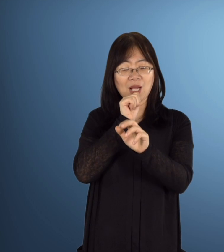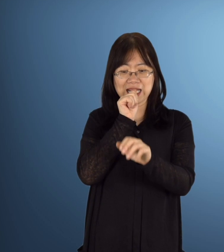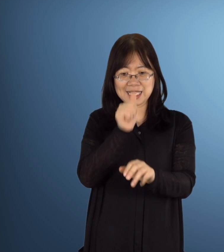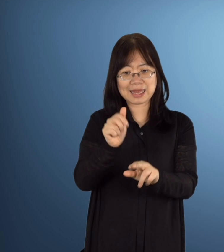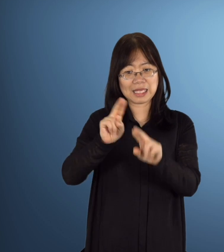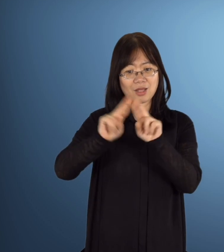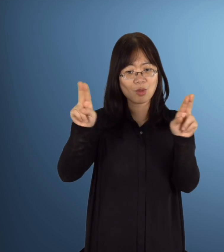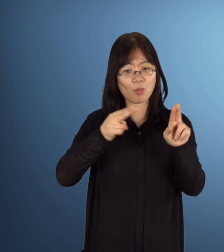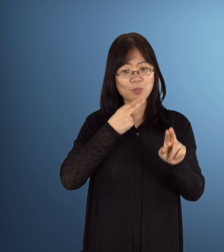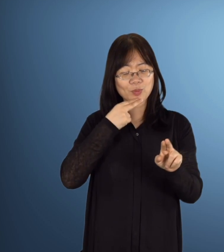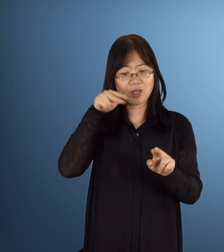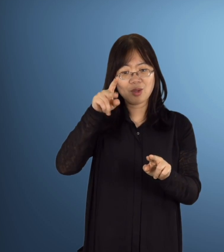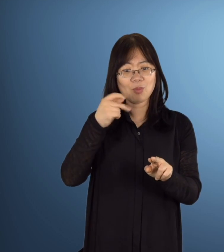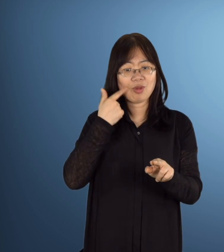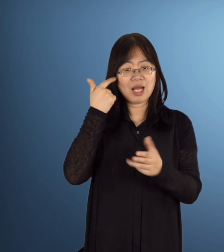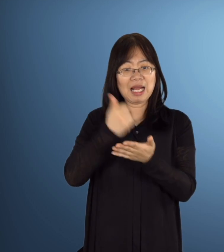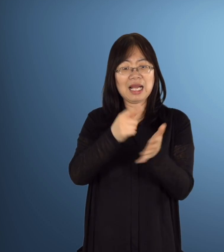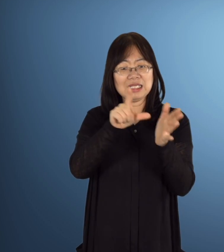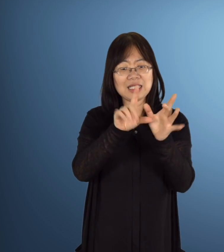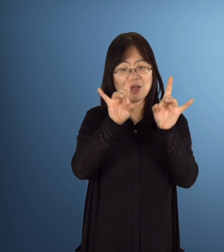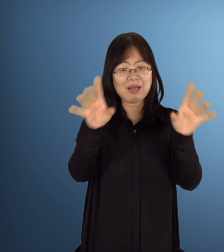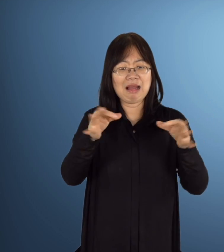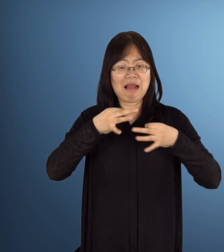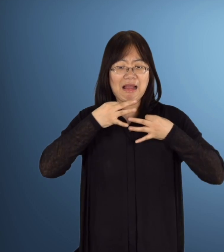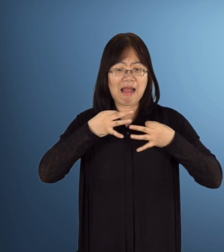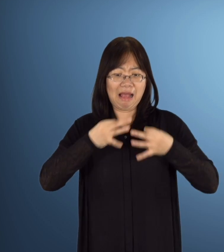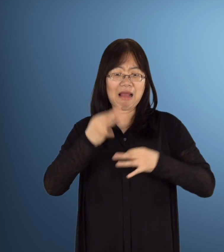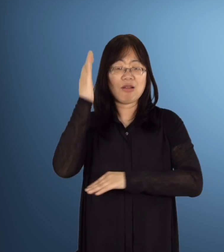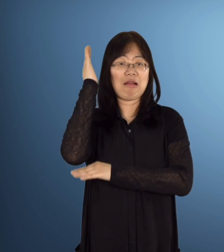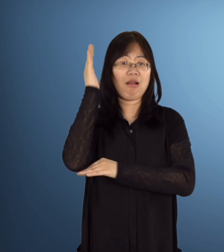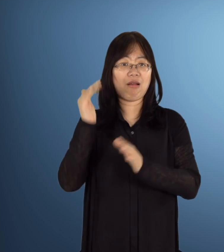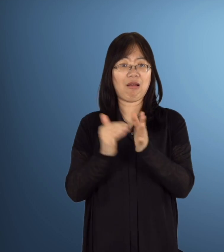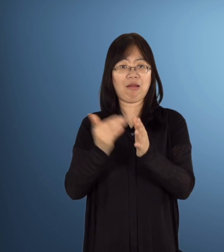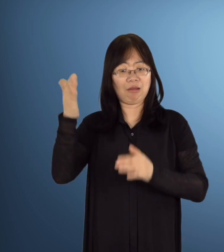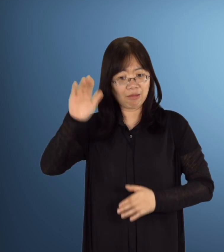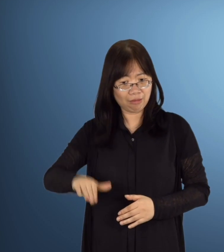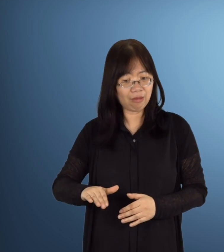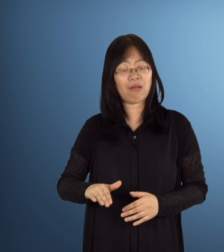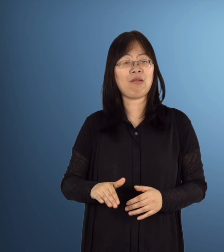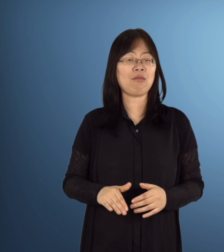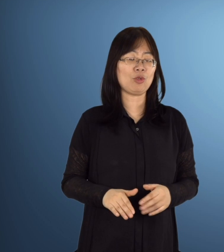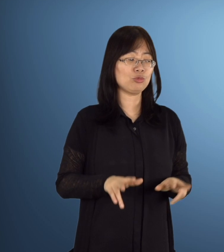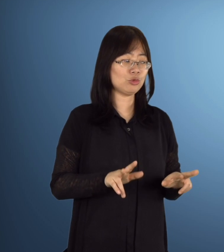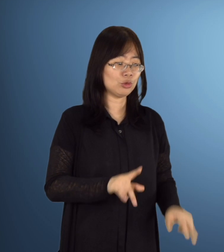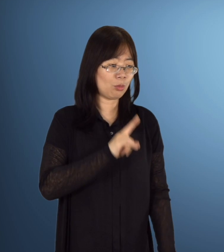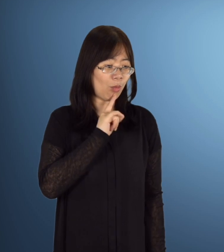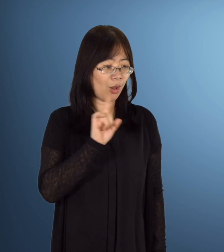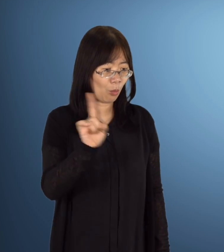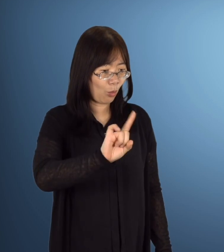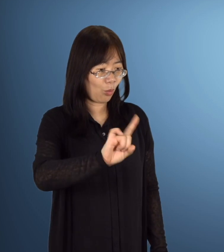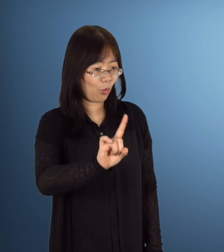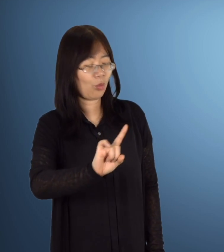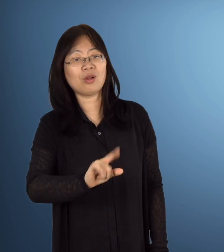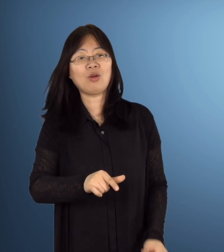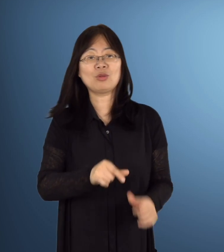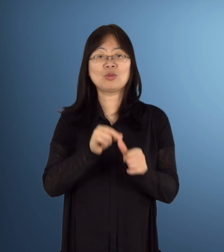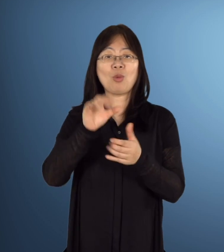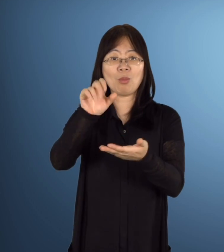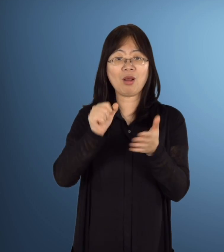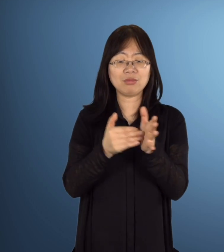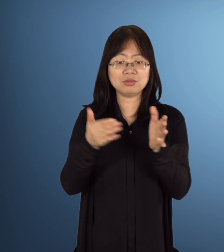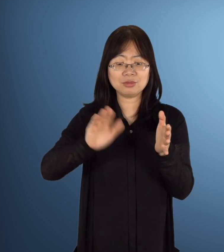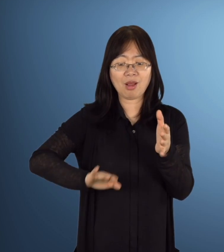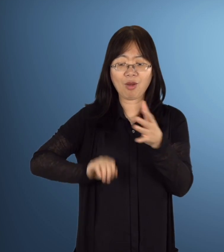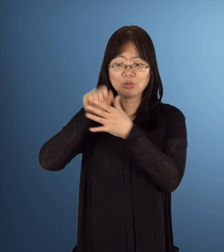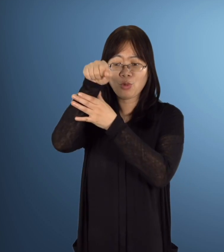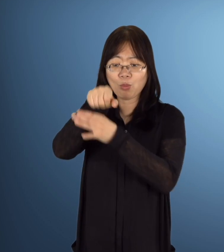없다고 송 목사가 시간마다 악을 쓰고 얘기했는데 그 뭔 소리냐 도대체. 그러면 구원을 받았어도